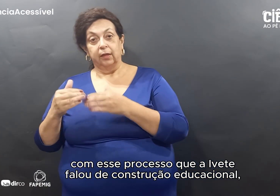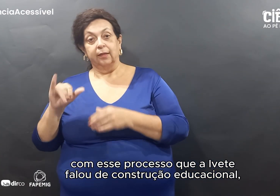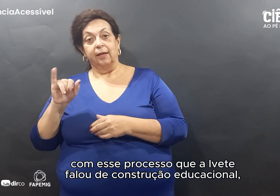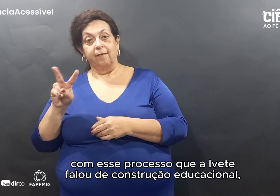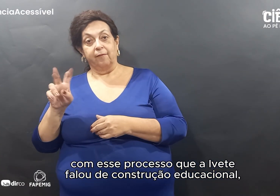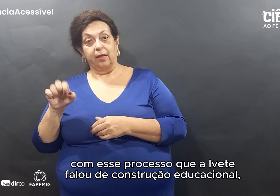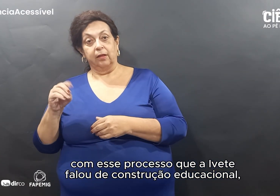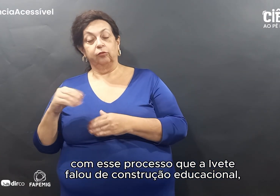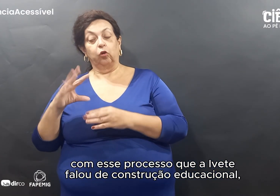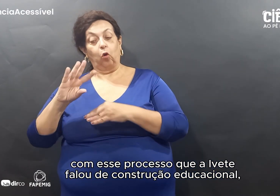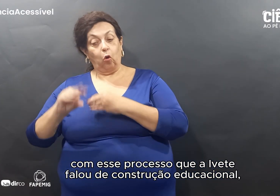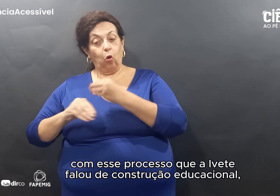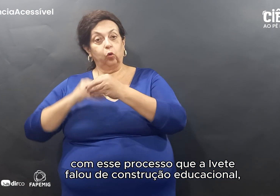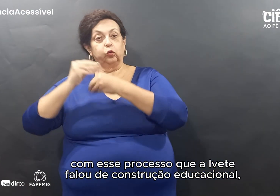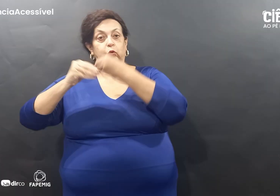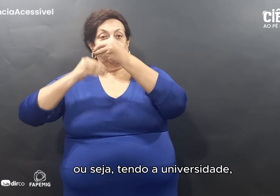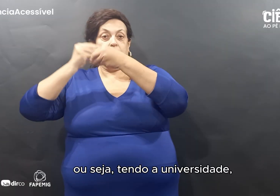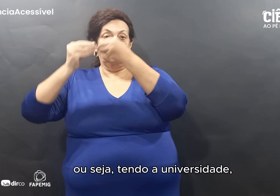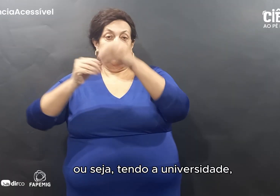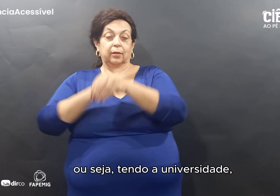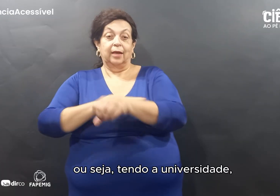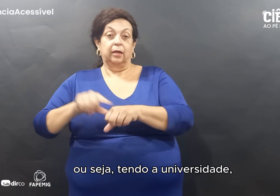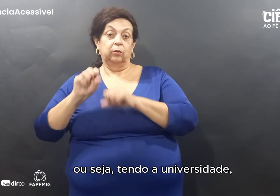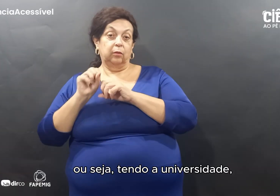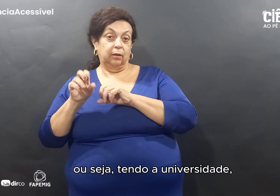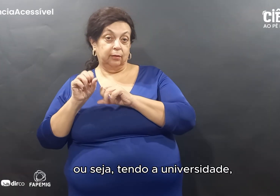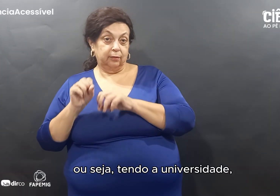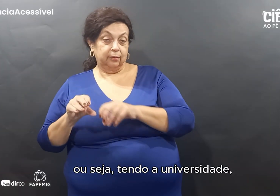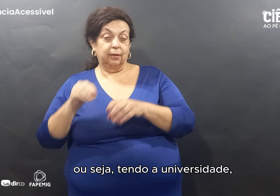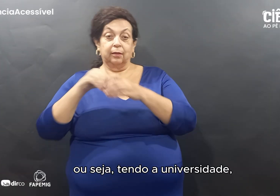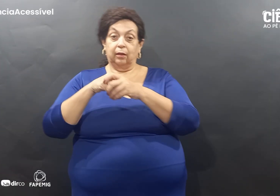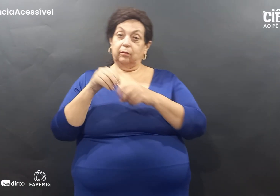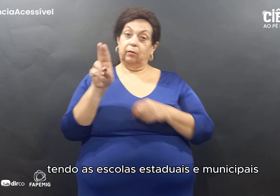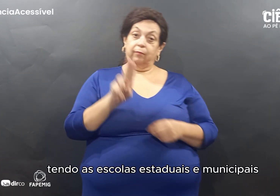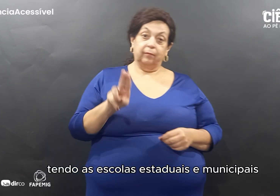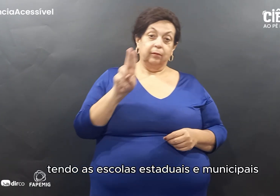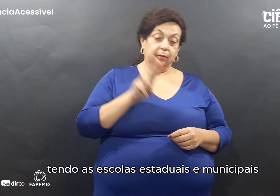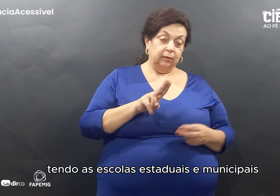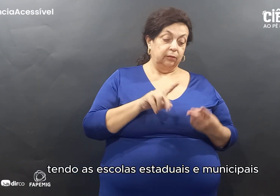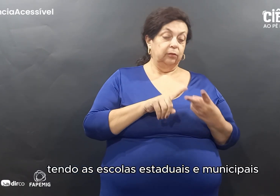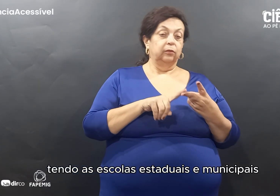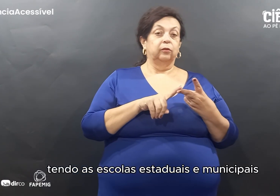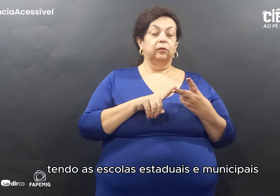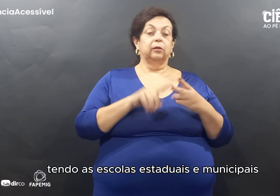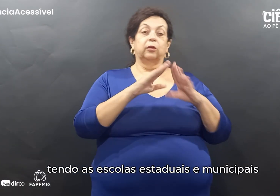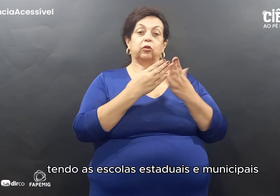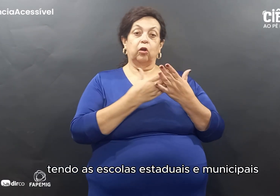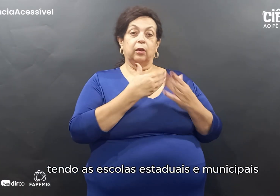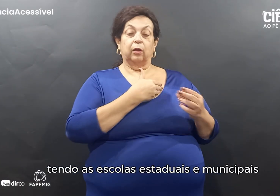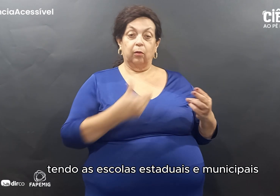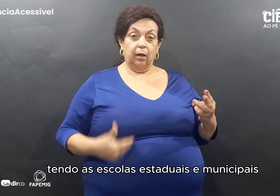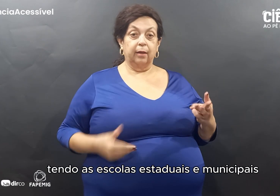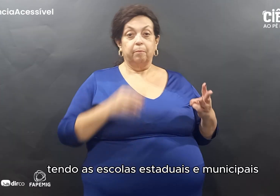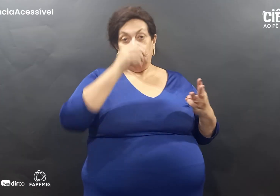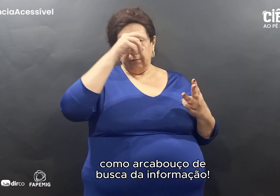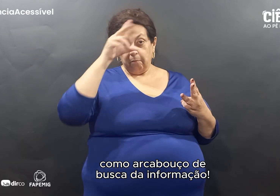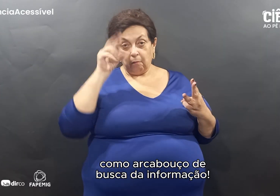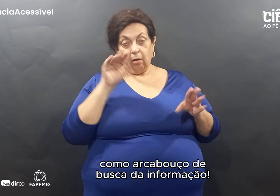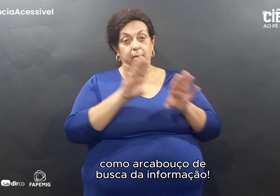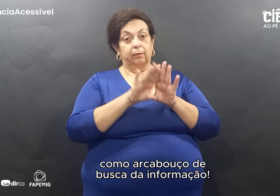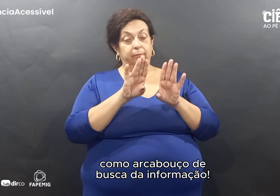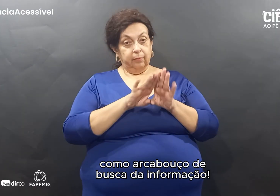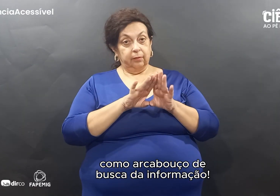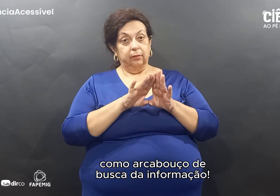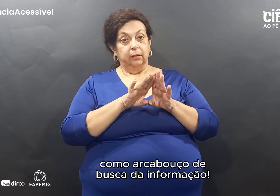falou, de construção educacional, ou seja, tendo a universidade, tendo as escolas estaduais e municipais